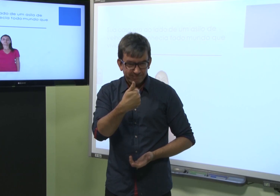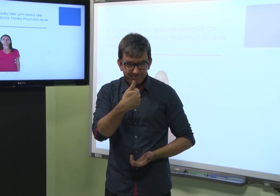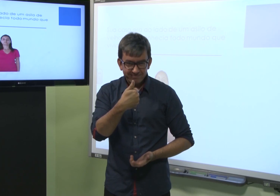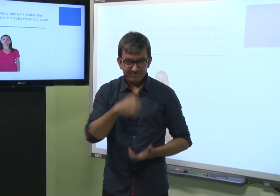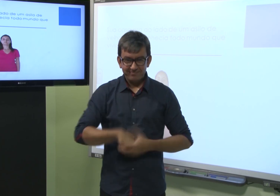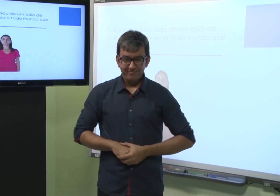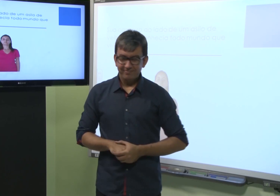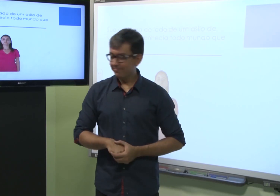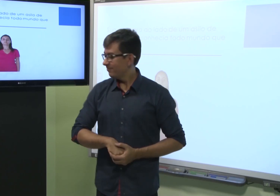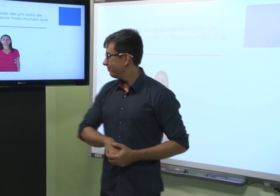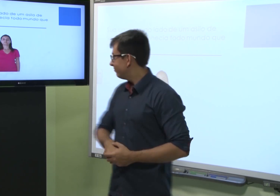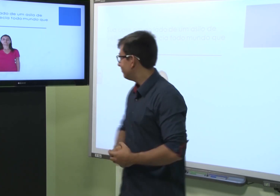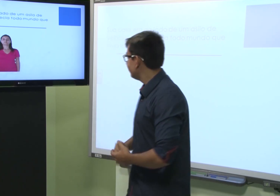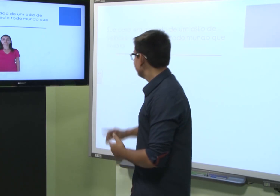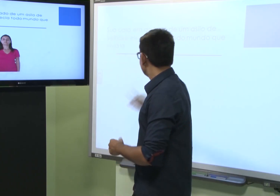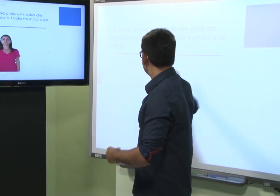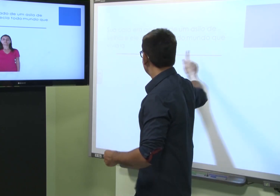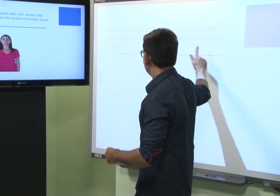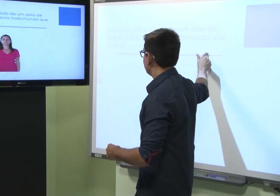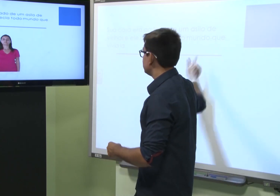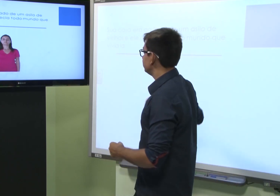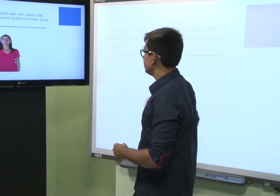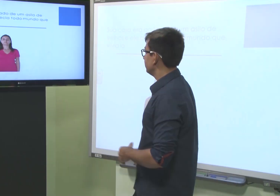tinha um asilo. Entenderam? Ficou claro?